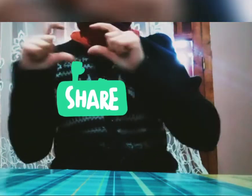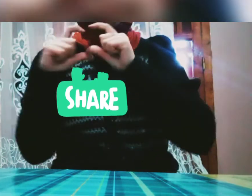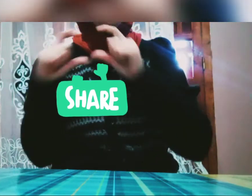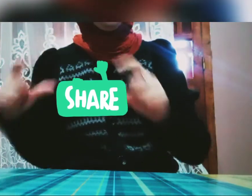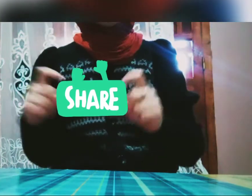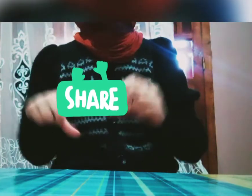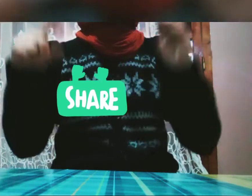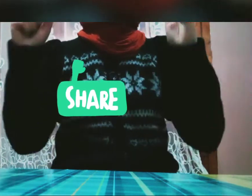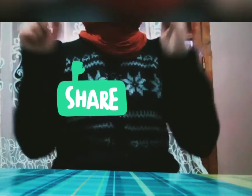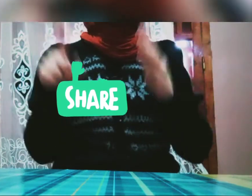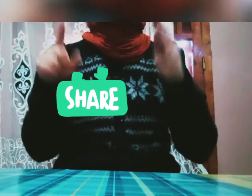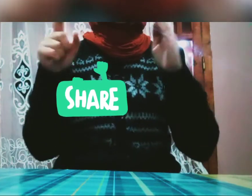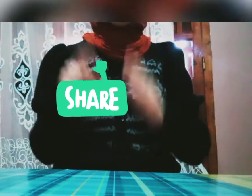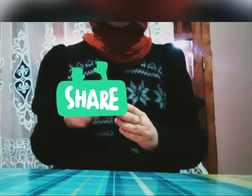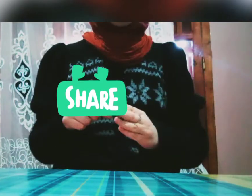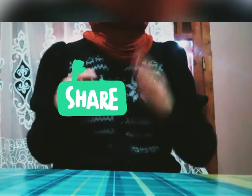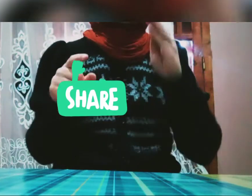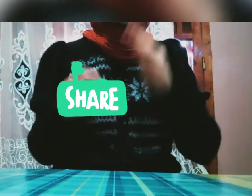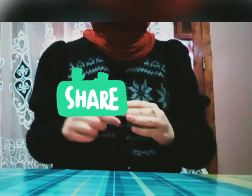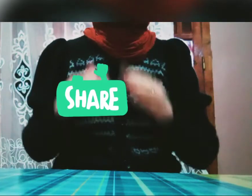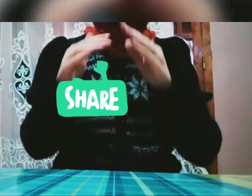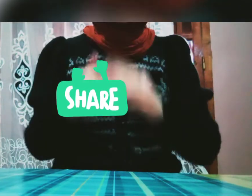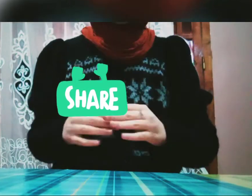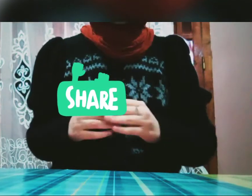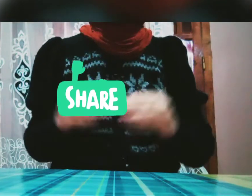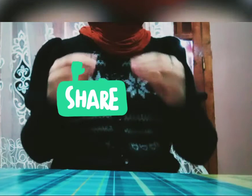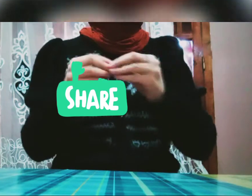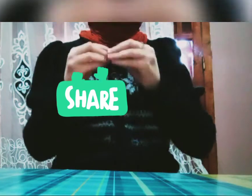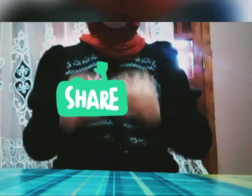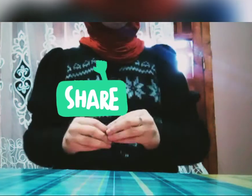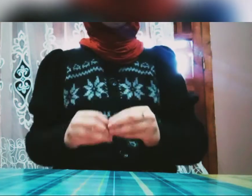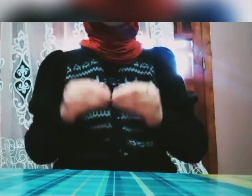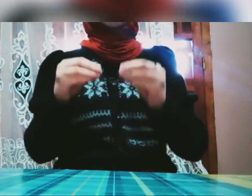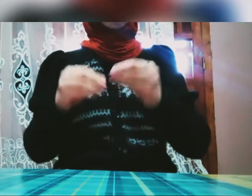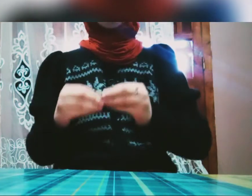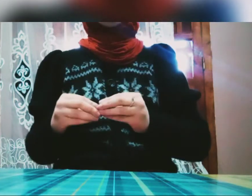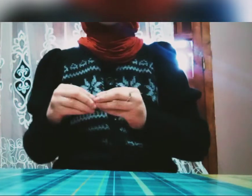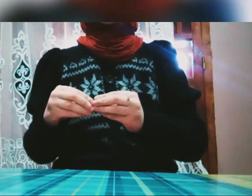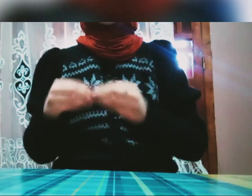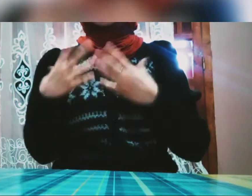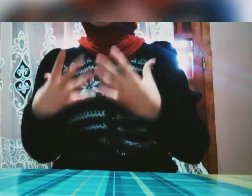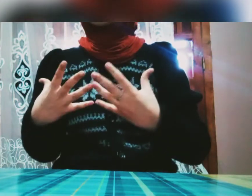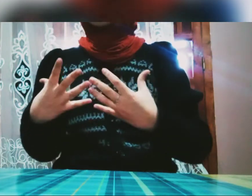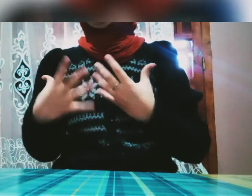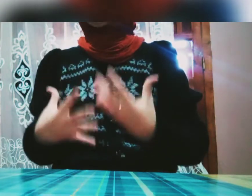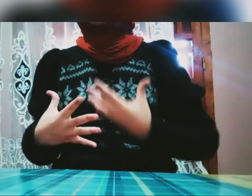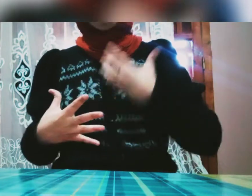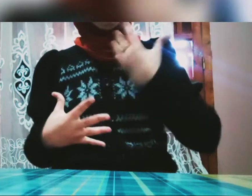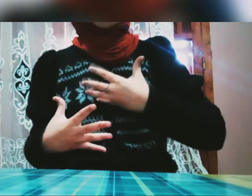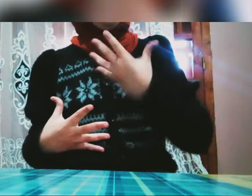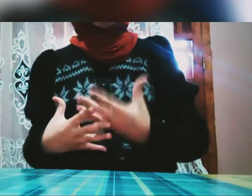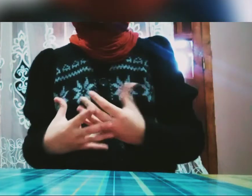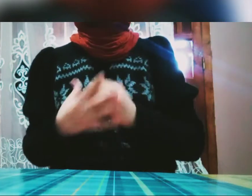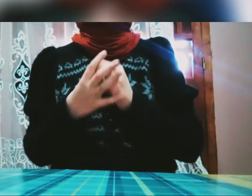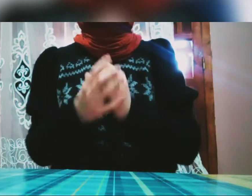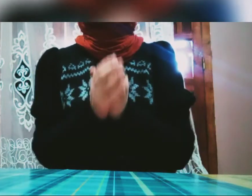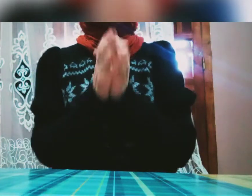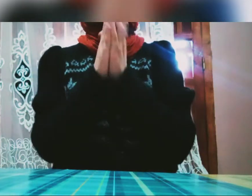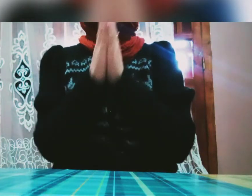بارطاجي باه تعم الفائده عليكم جميعا، واي شخص ممكن حاب يتعلم معلومات او حاب يعرف